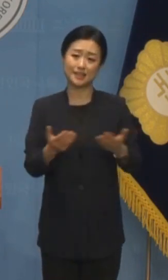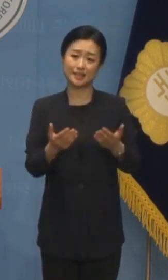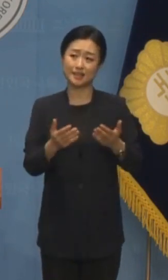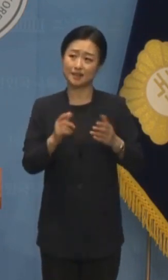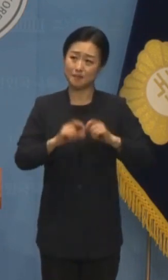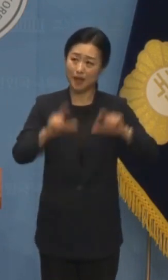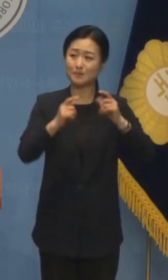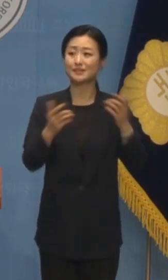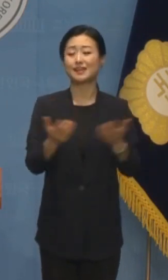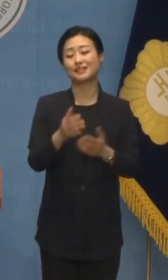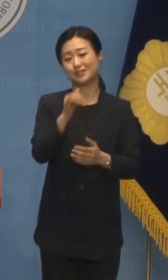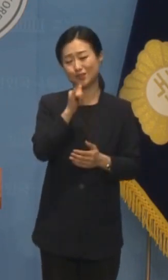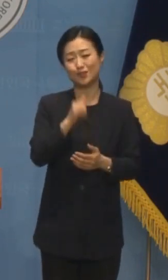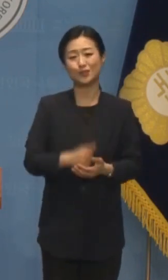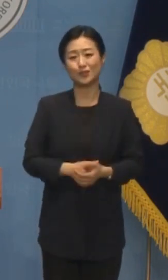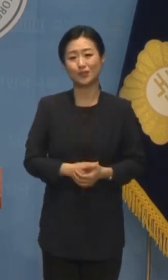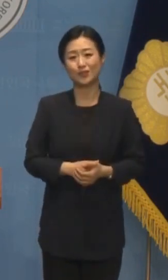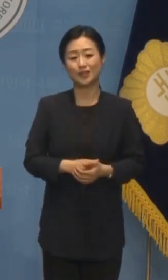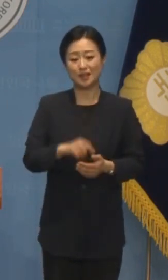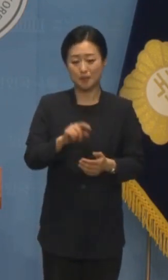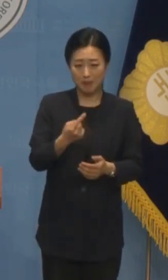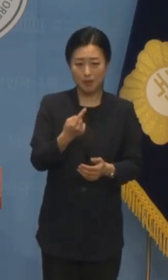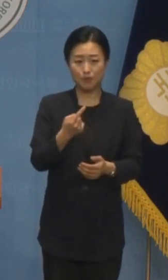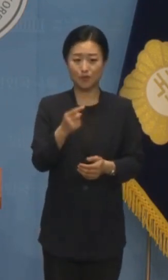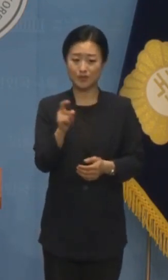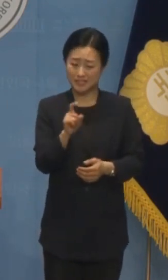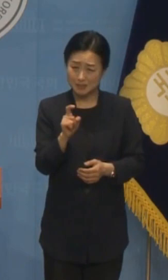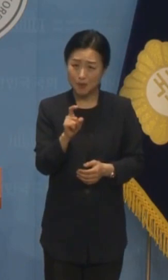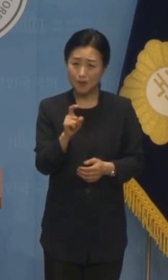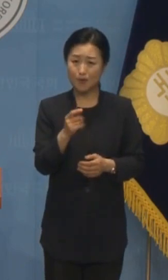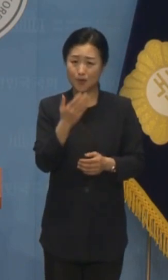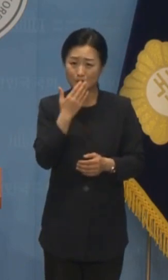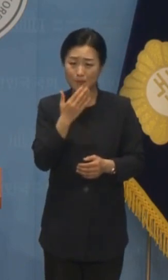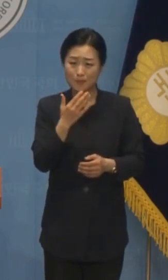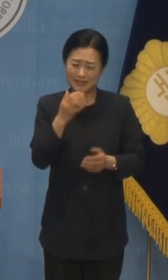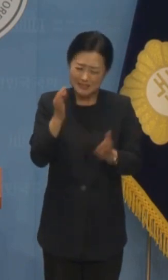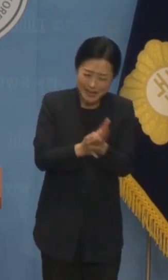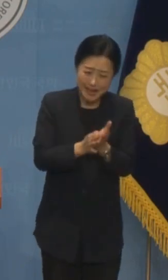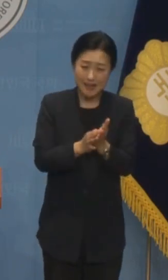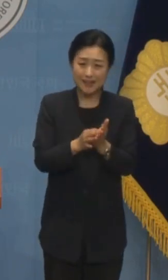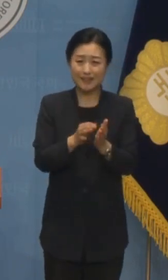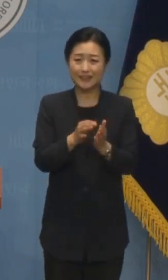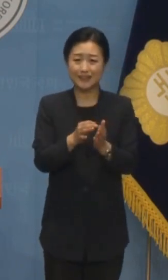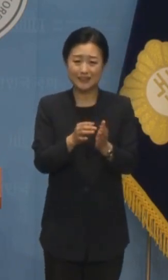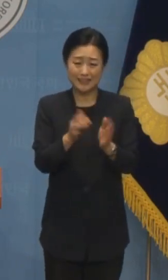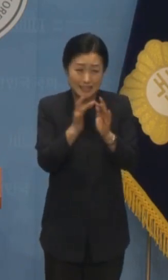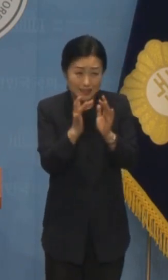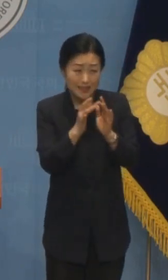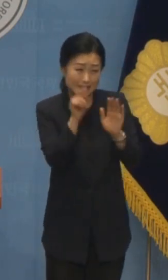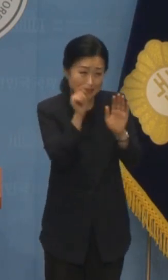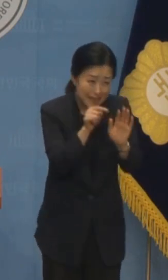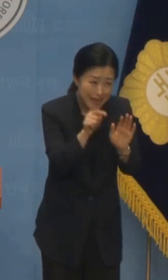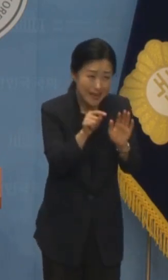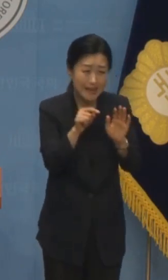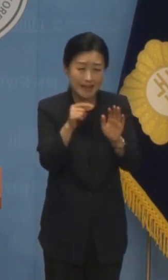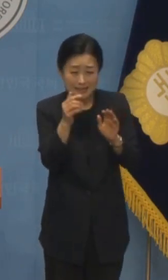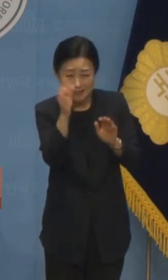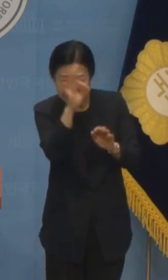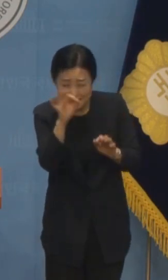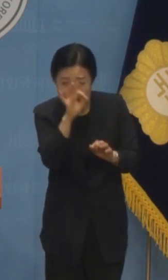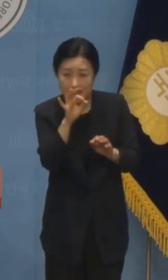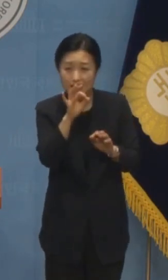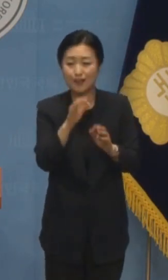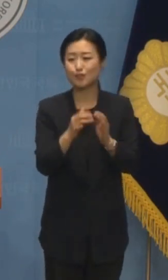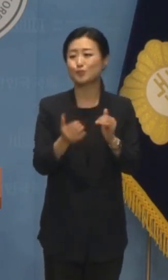새벽까지 일하는 세상입니다. 100원, 아니 10원 더 싼 생필품 찾으려고 마트에서 인터넷 사이트에서 뒤지고 또 뒤지는